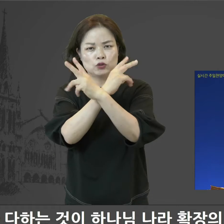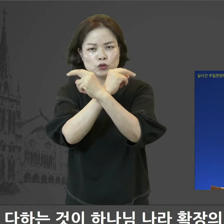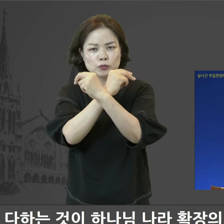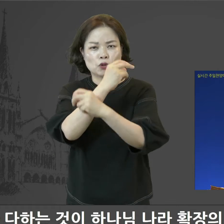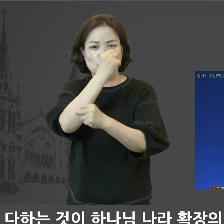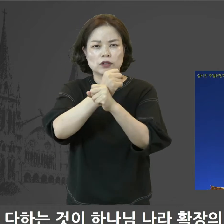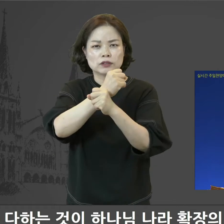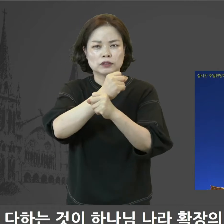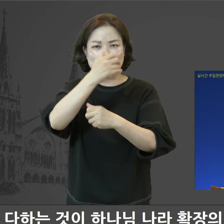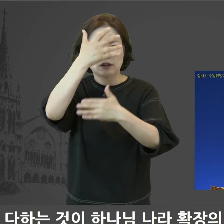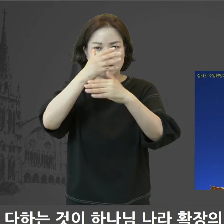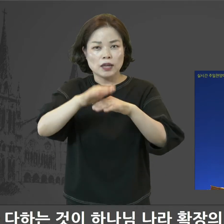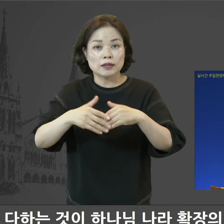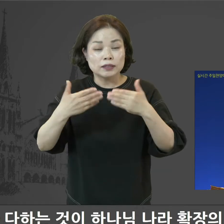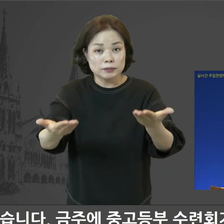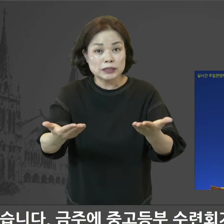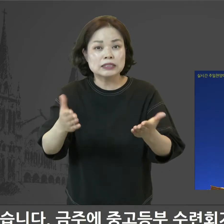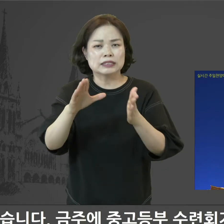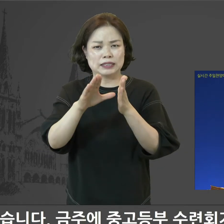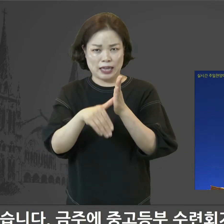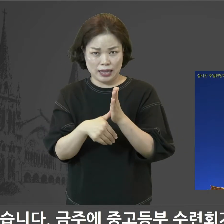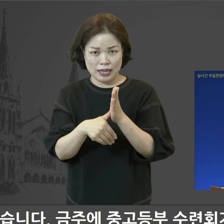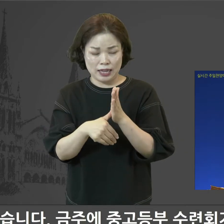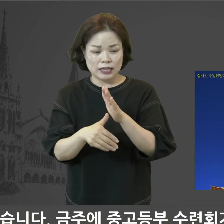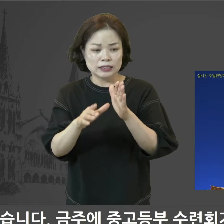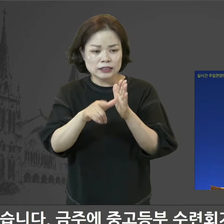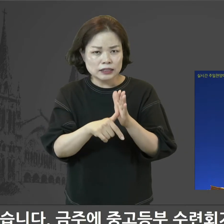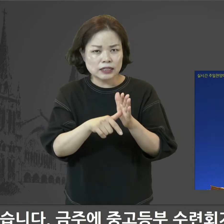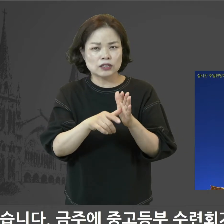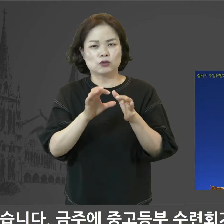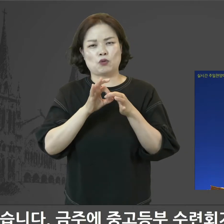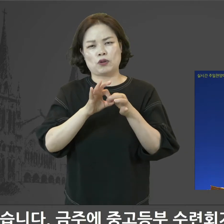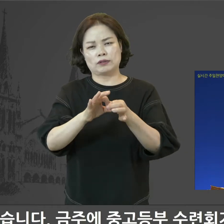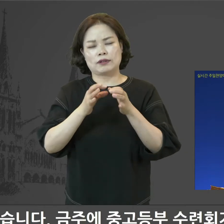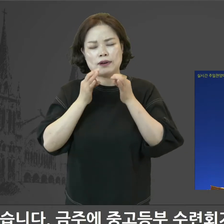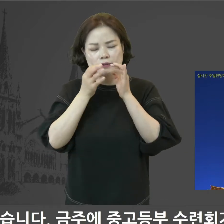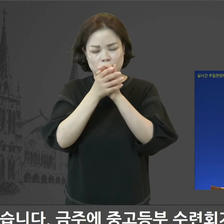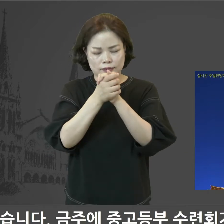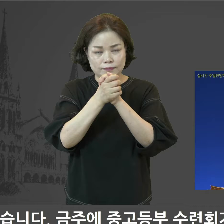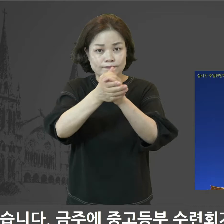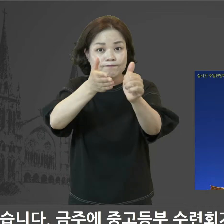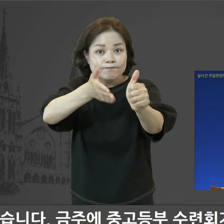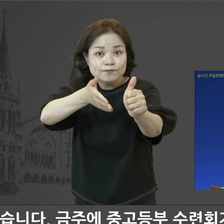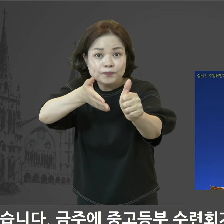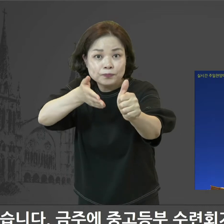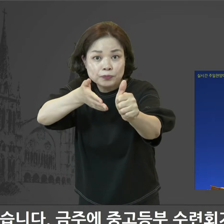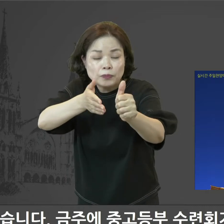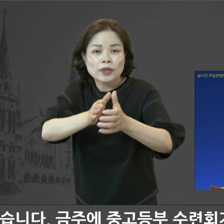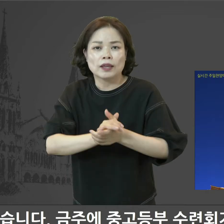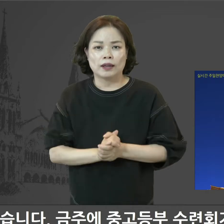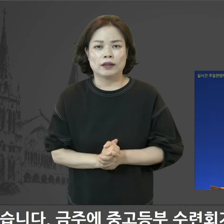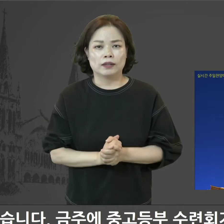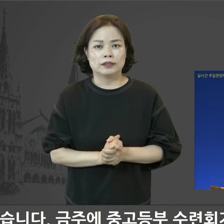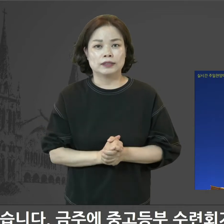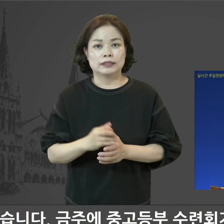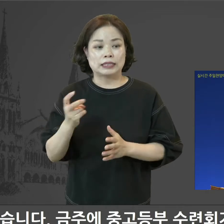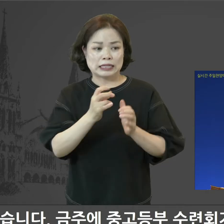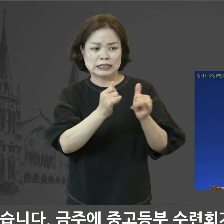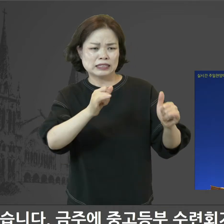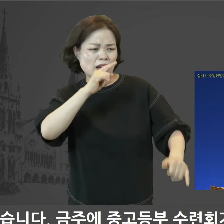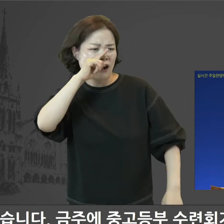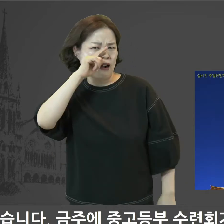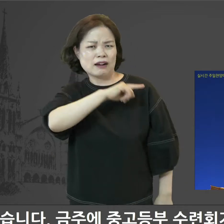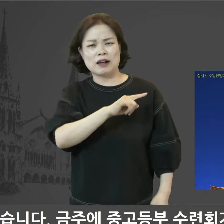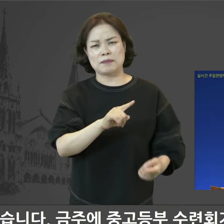청소년들이 복음을 깨닫는 귀한 시간이 될 수 있도록 이 시간을 빌어 간절히 기도를 부탁드립니다. 다시 인간의